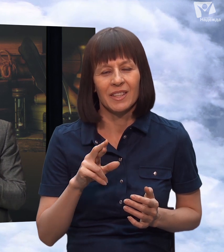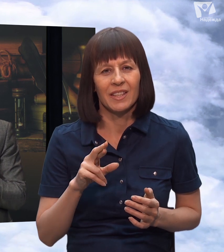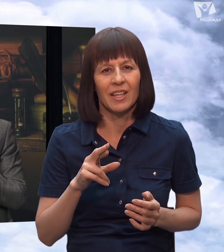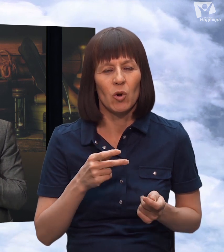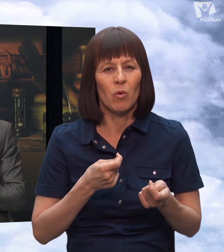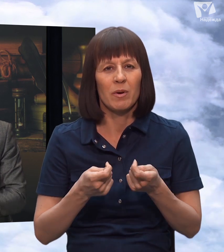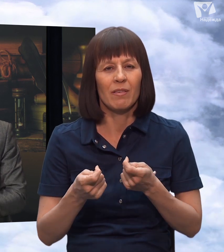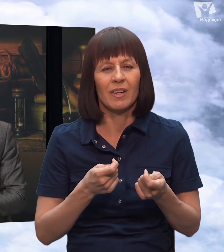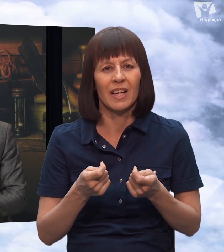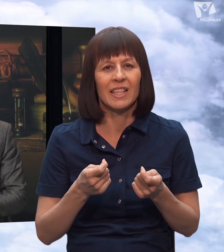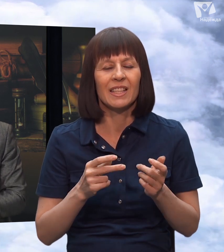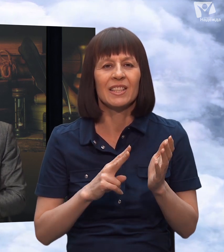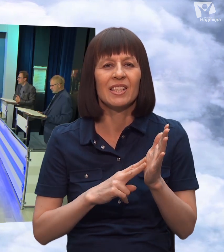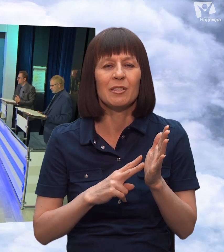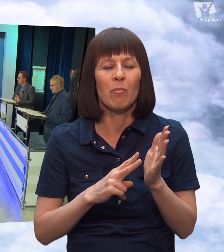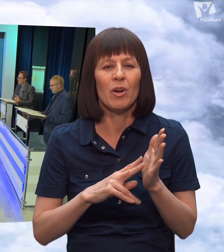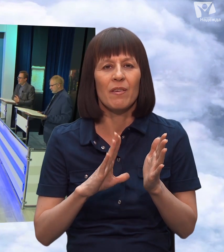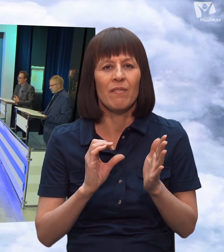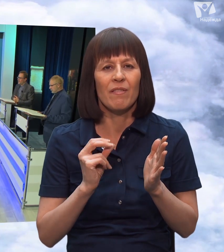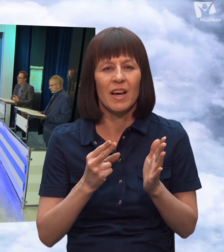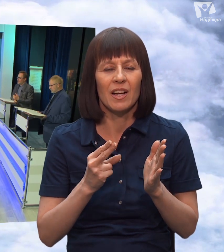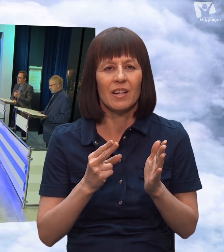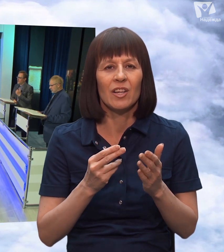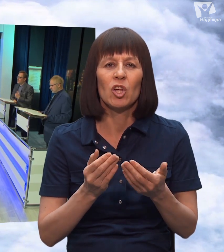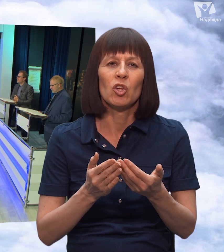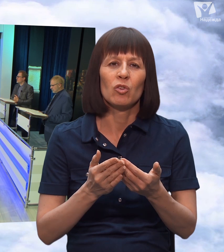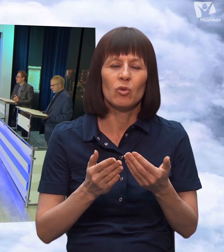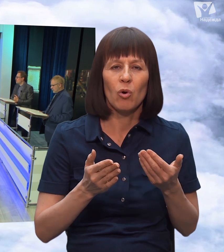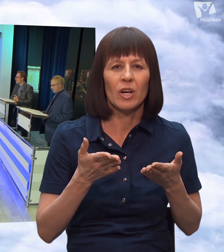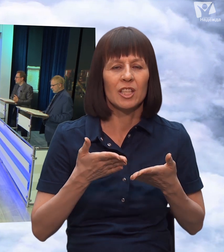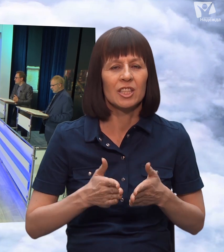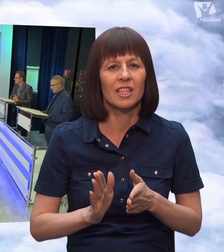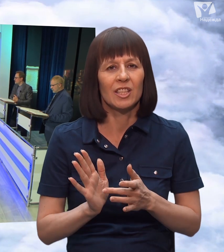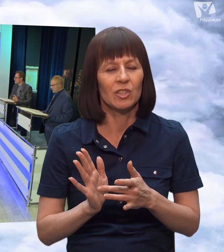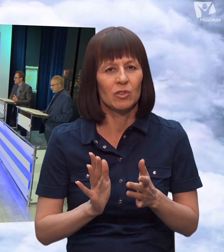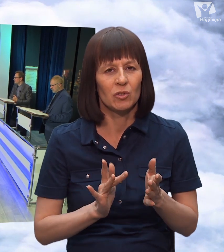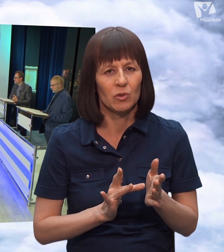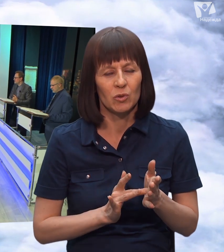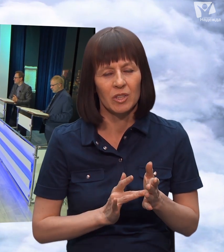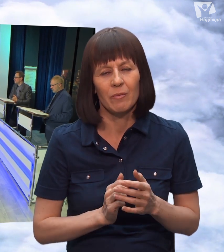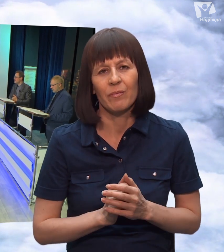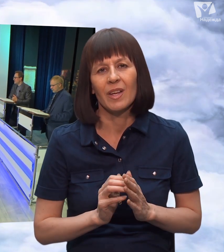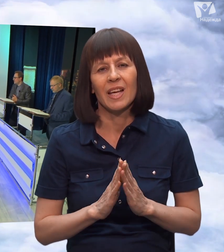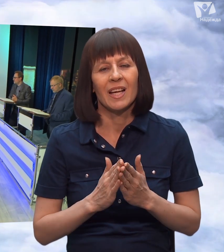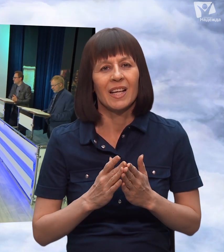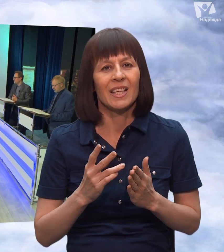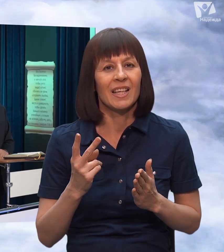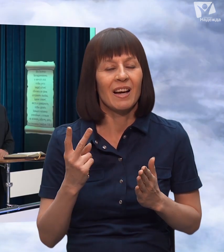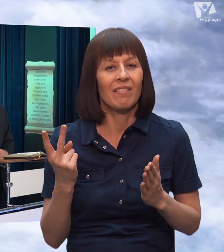седьмом веке до нашей эры книга второзаконие написана моисеем